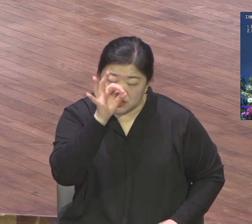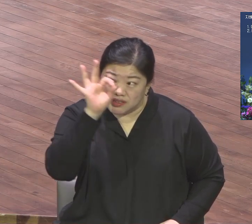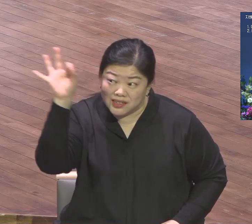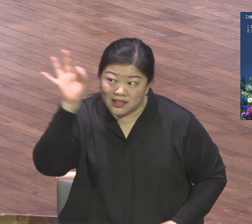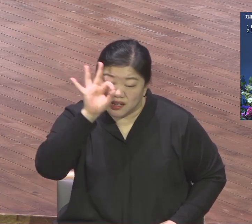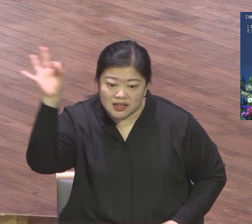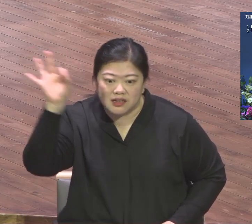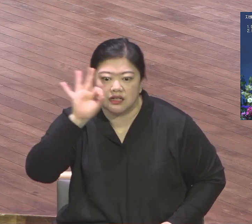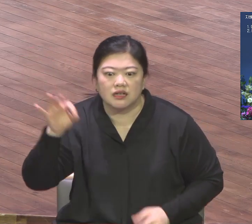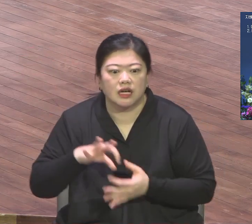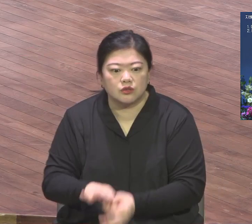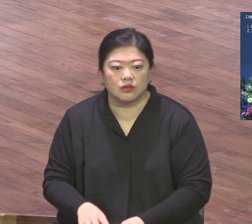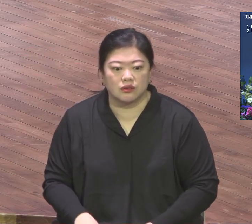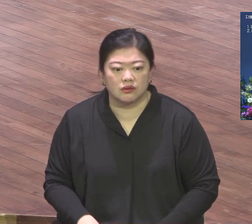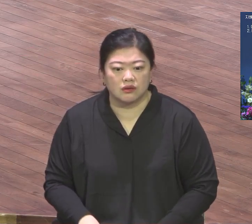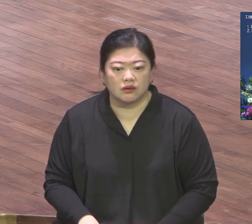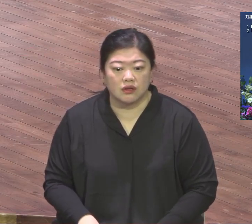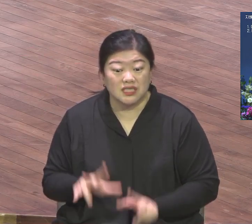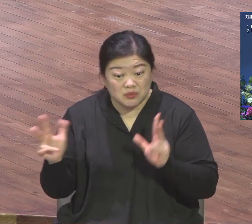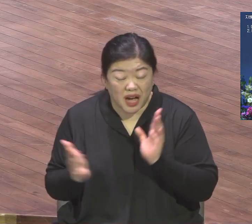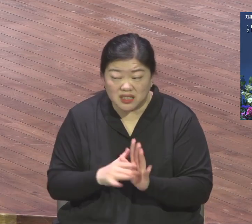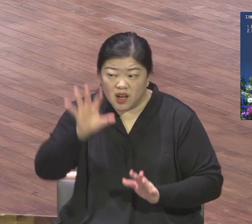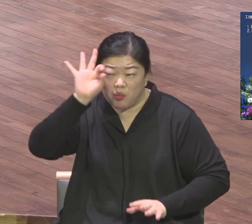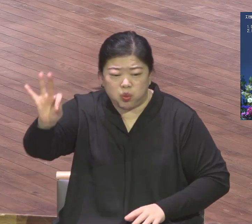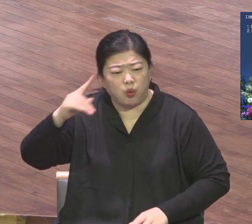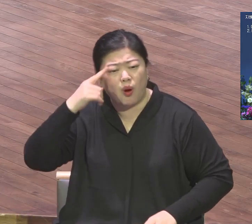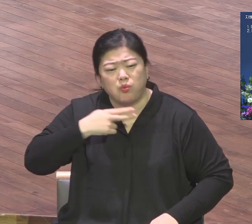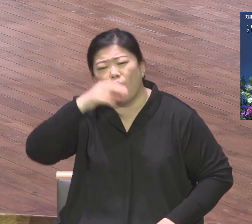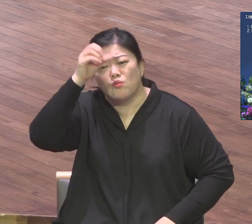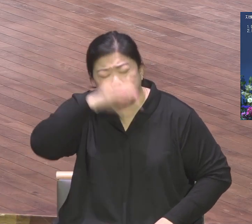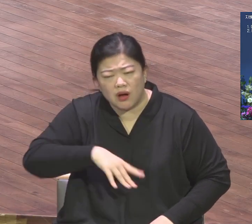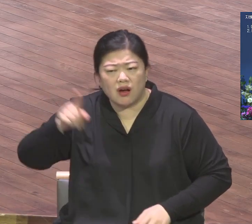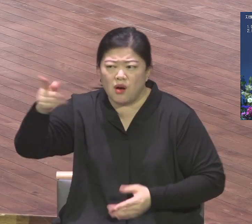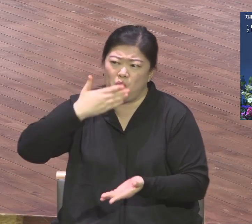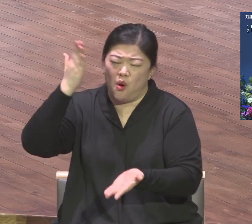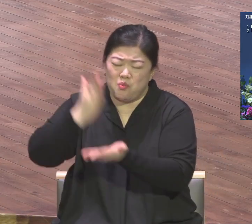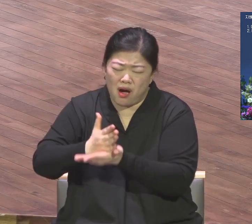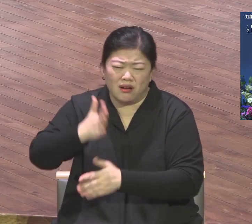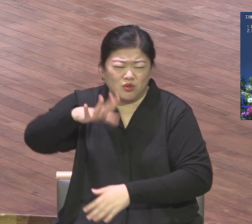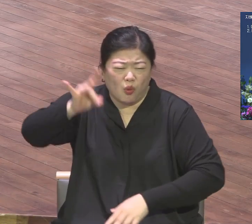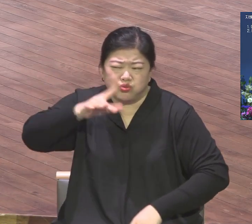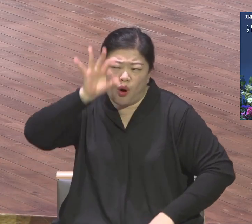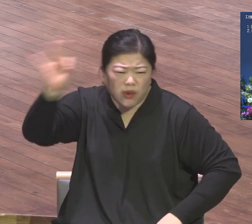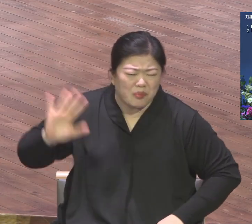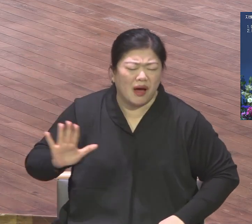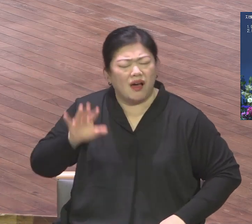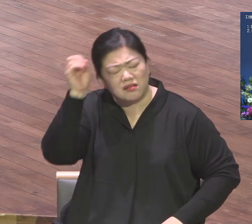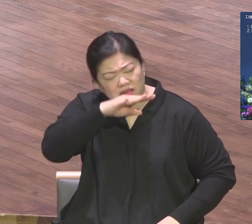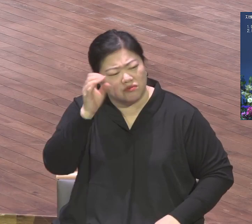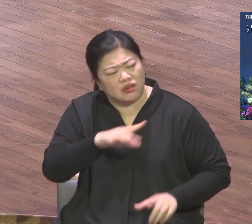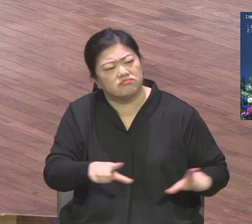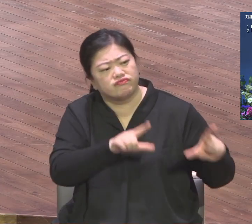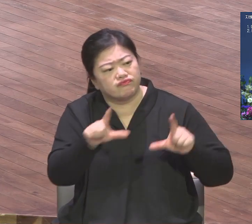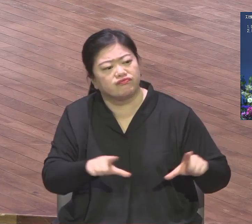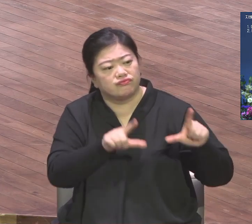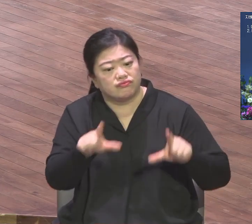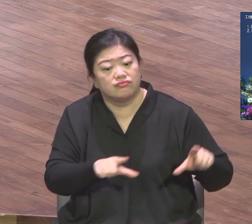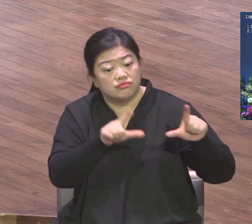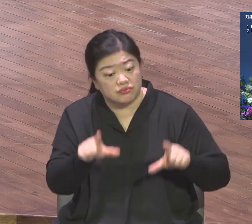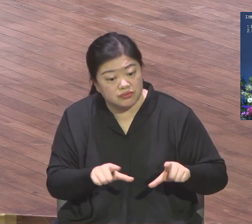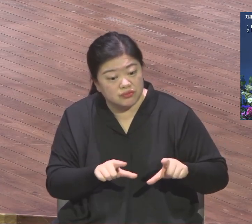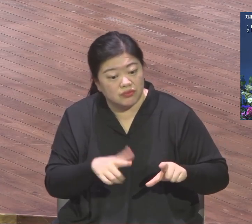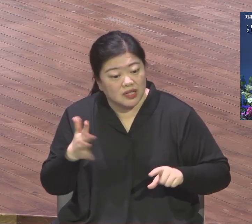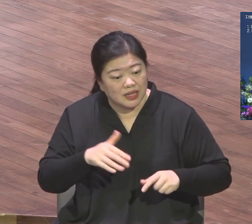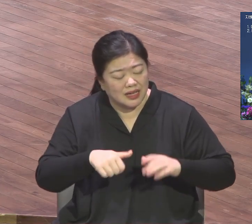하는 게 아니라고 자꾸 쳐다보고 자꾸 쳐다보고 또 쳐다보니까 사단이 아 요거 흔들리구나 맛있게 생겼지. 먹으라.